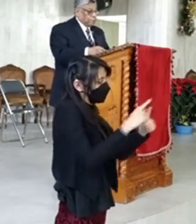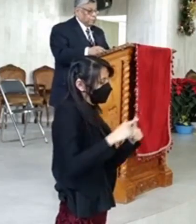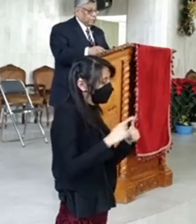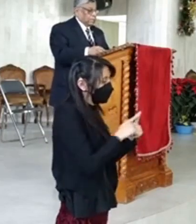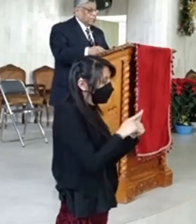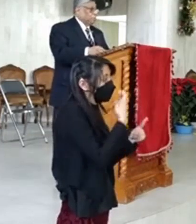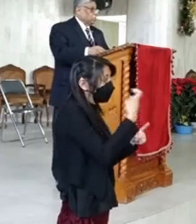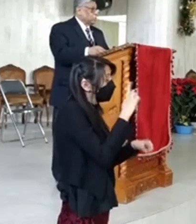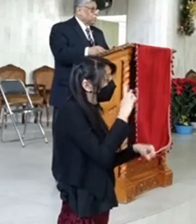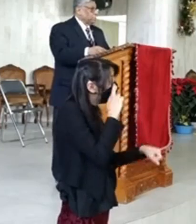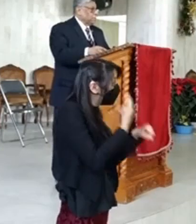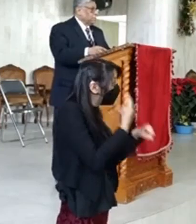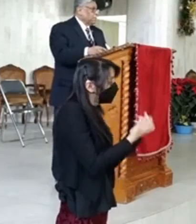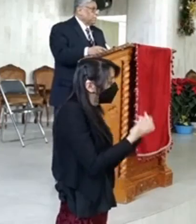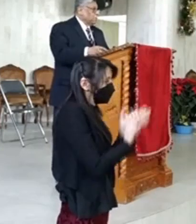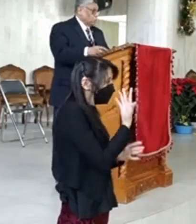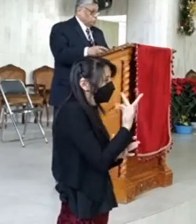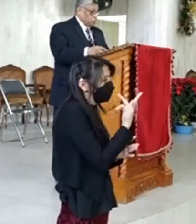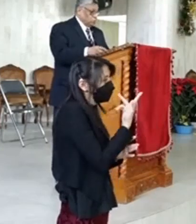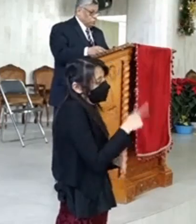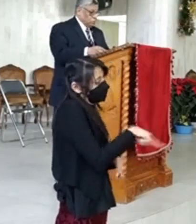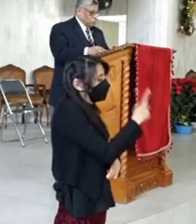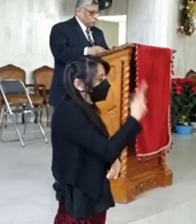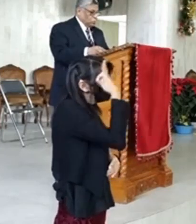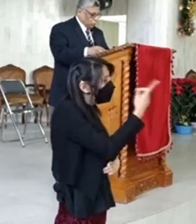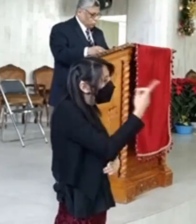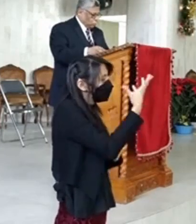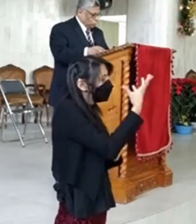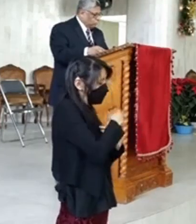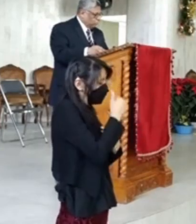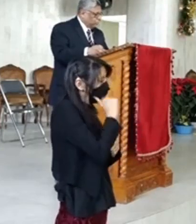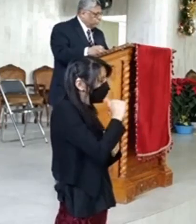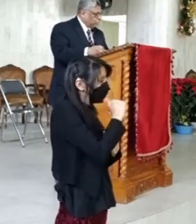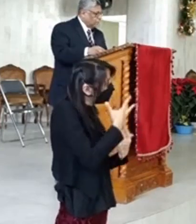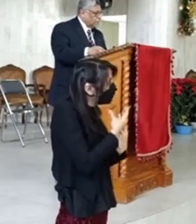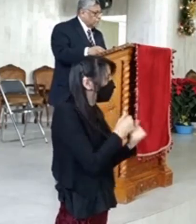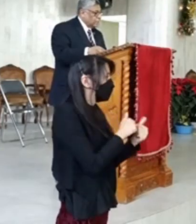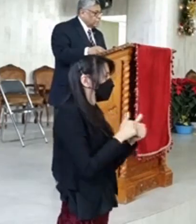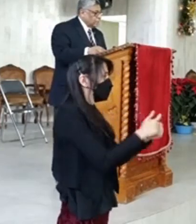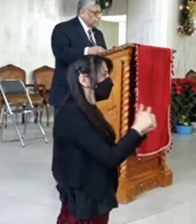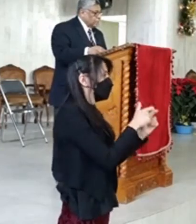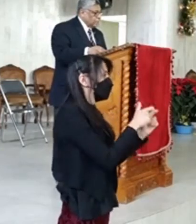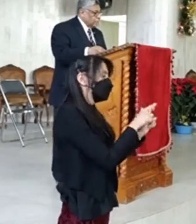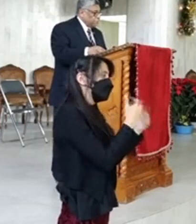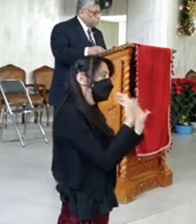responsabilidad nueva, pero siempre Dios con nosotros.